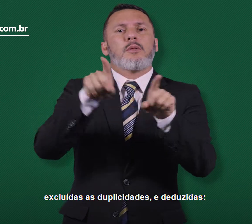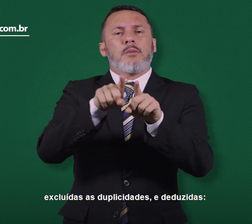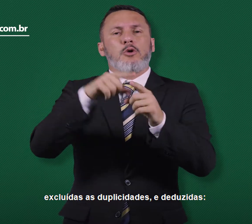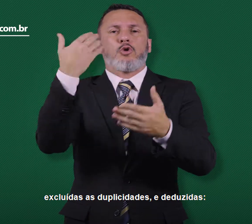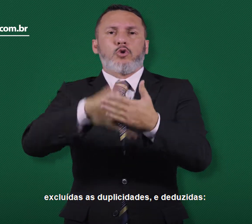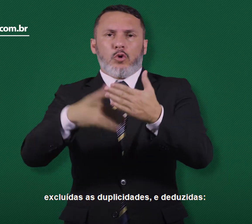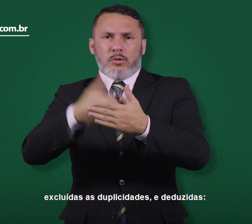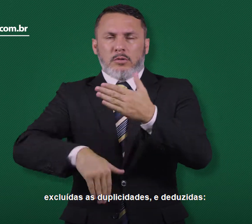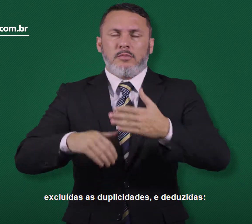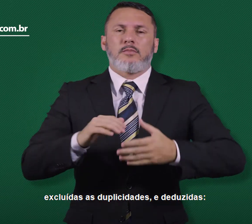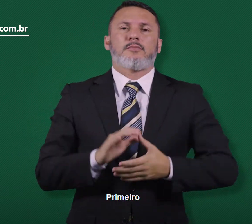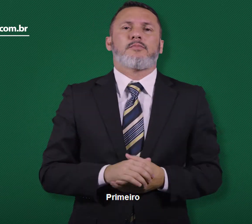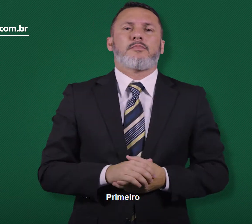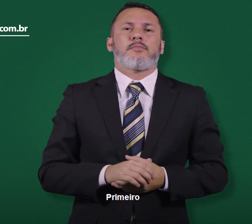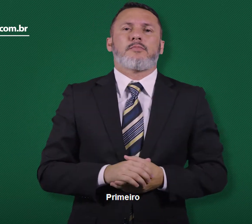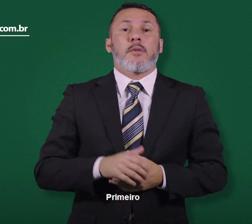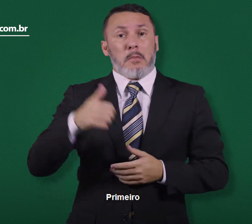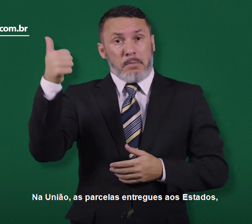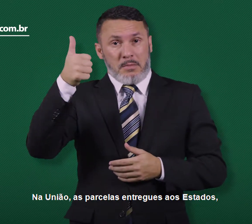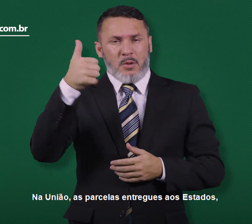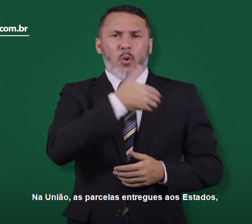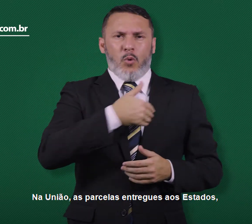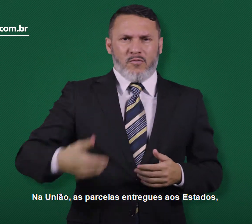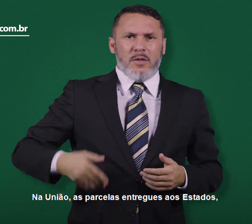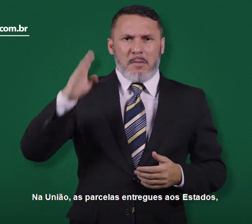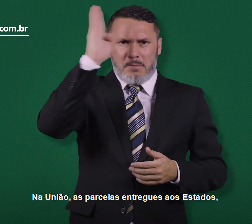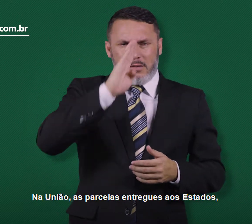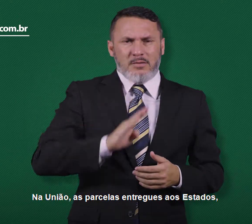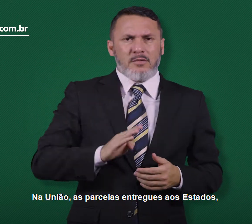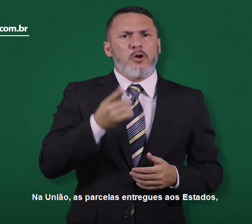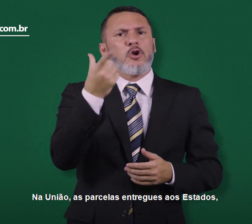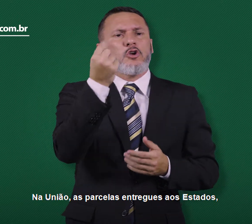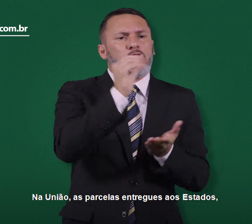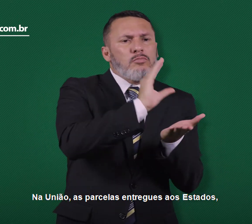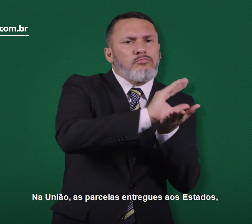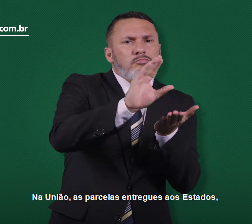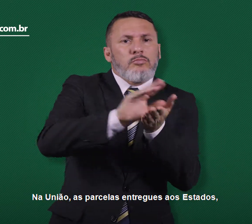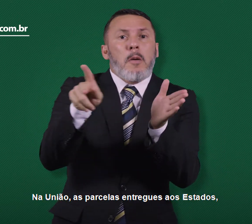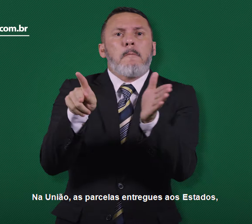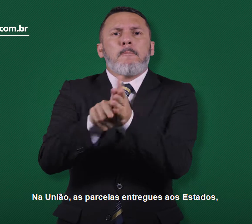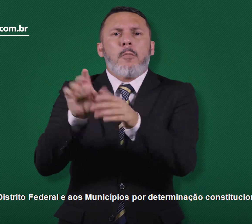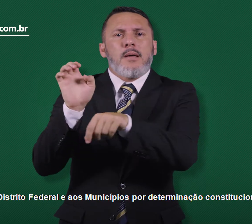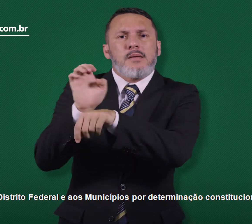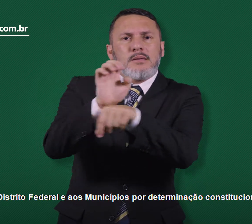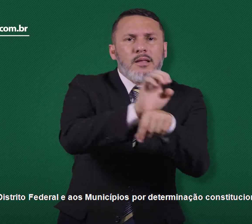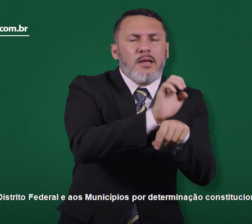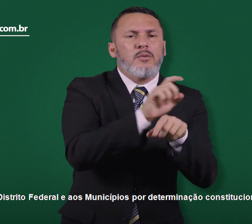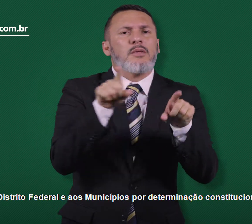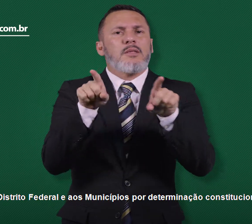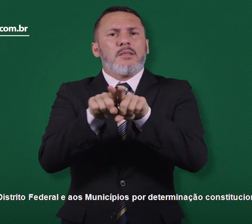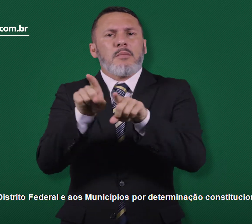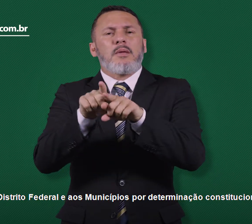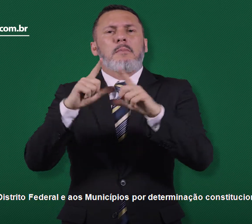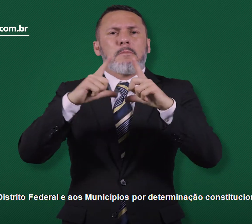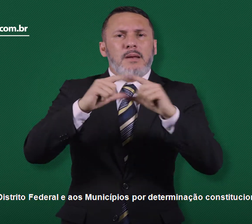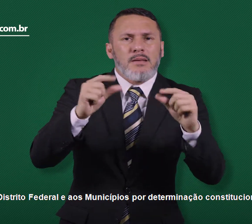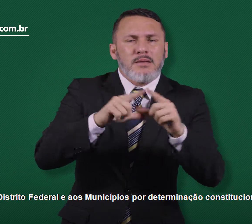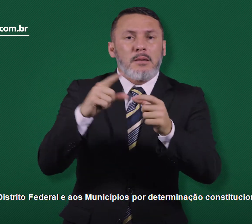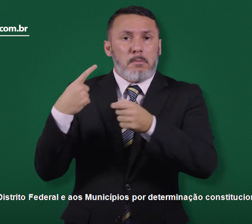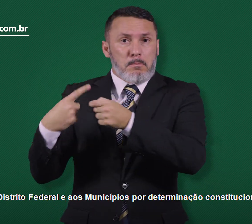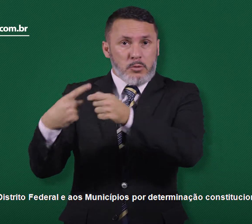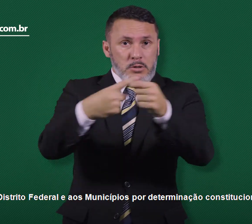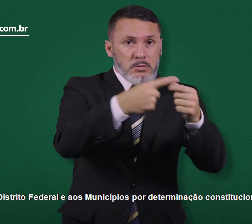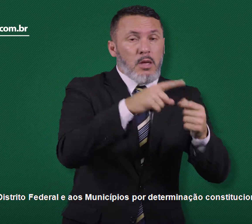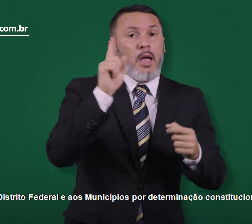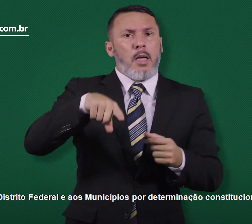e deduzidas. Primeiro, na União, as parcelas entregues aos Estados, ao Distrito Federal e aos